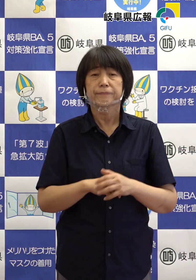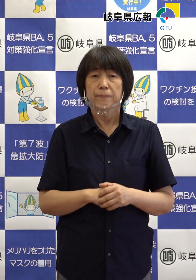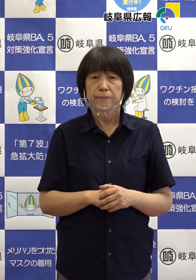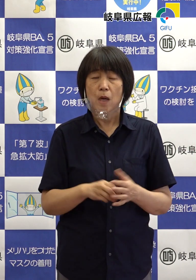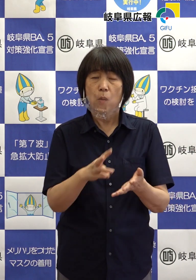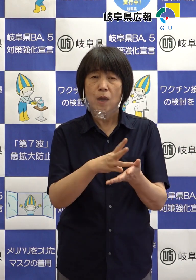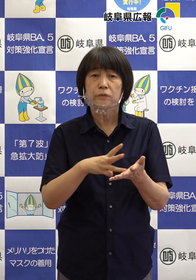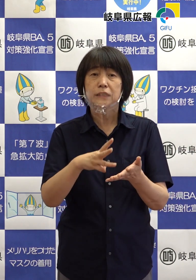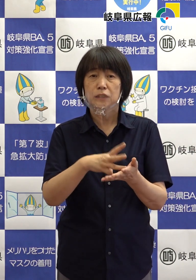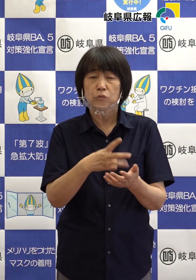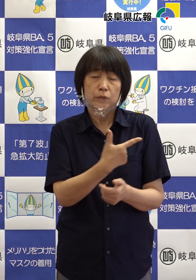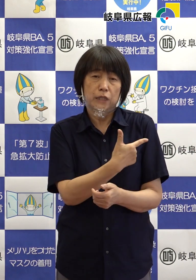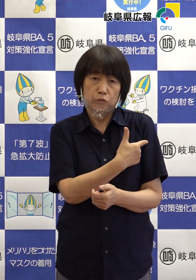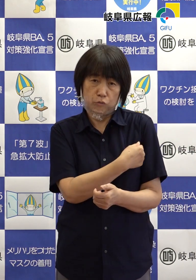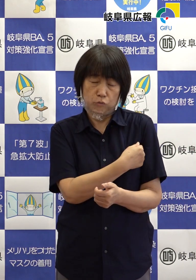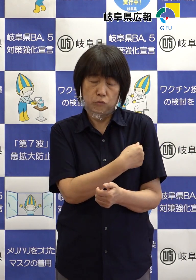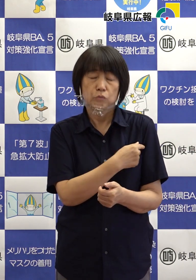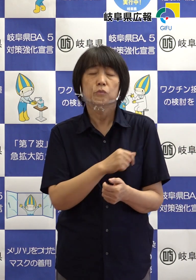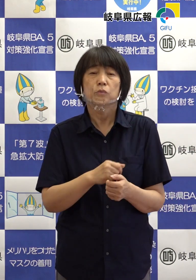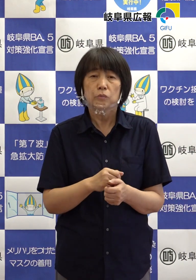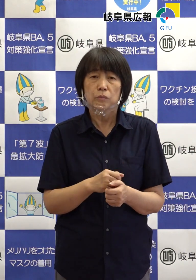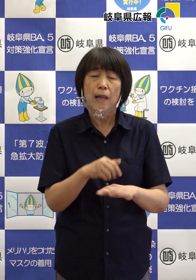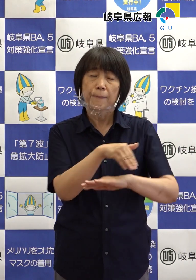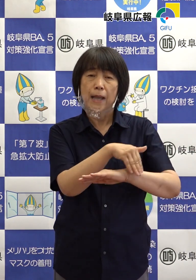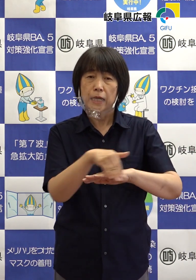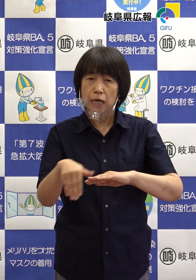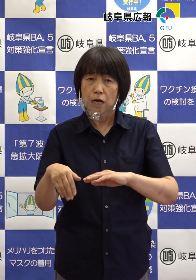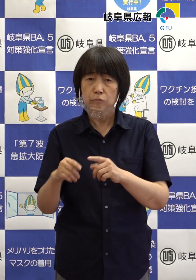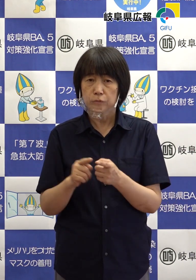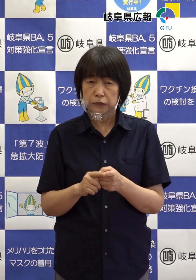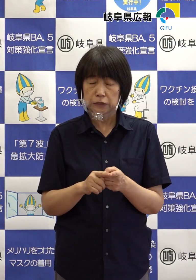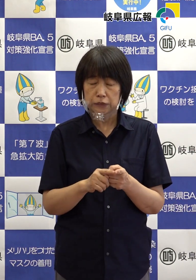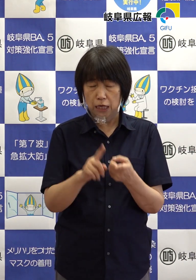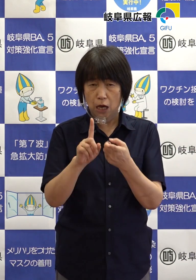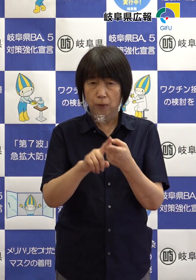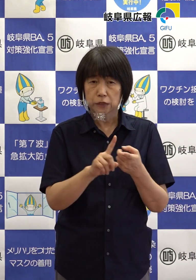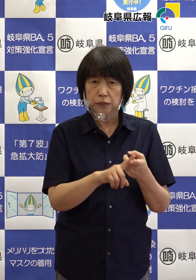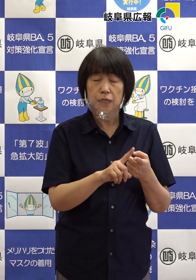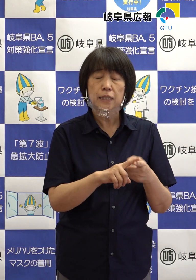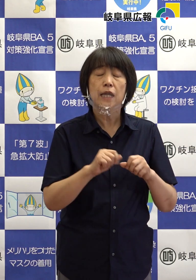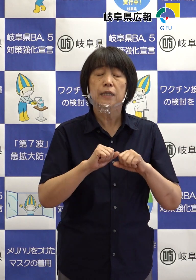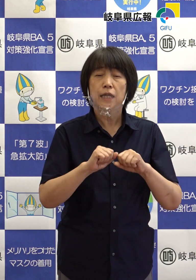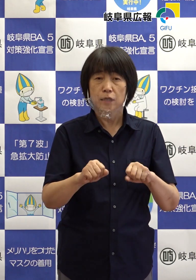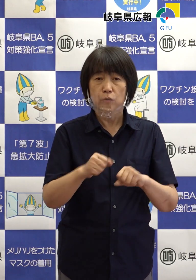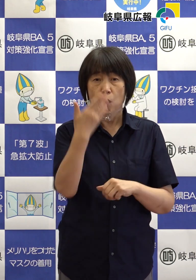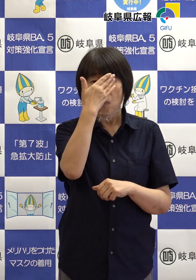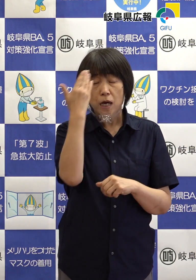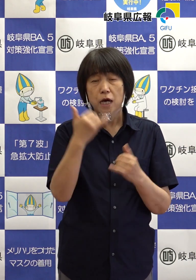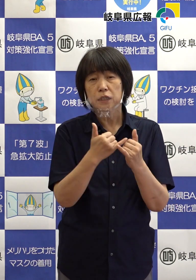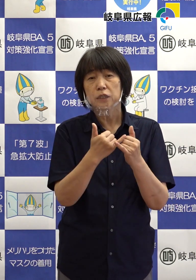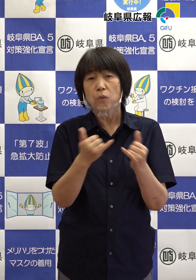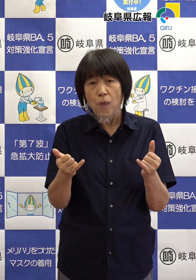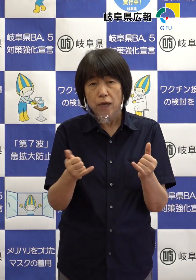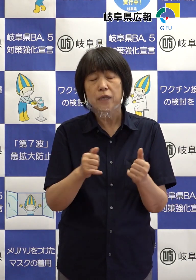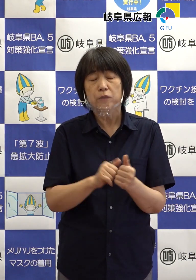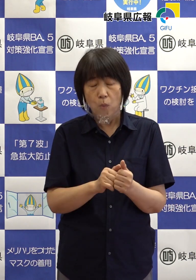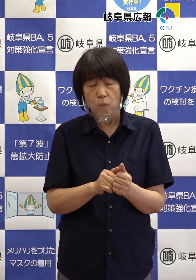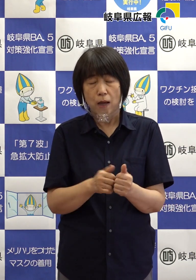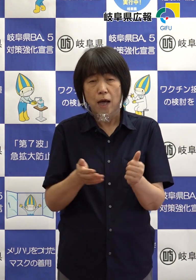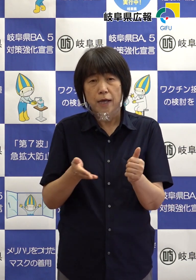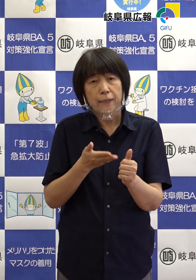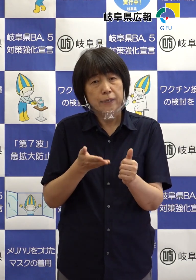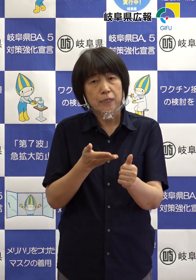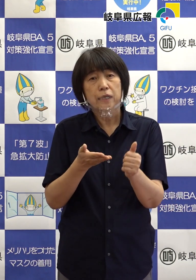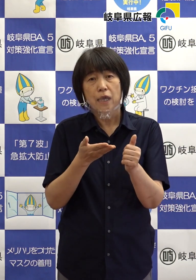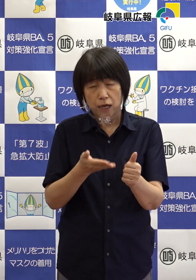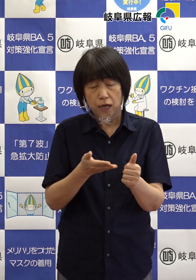それぞれの計画に沿ってやっていくわけでありますけれども特に若年層への働きかけを通じてですね接種率を上げていこう